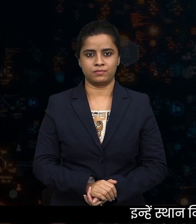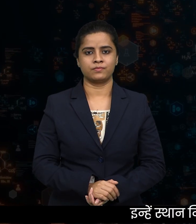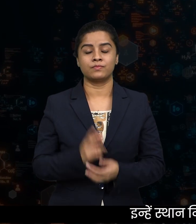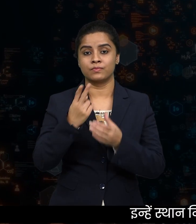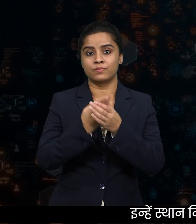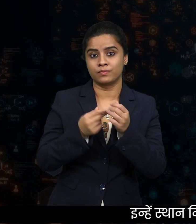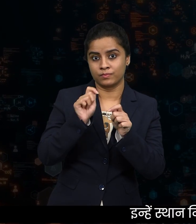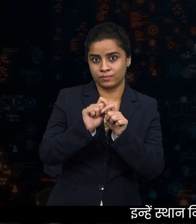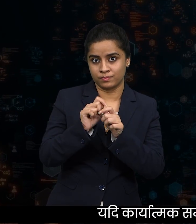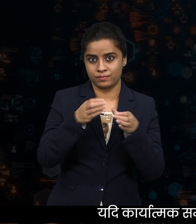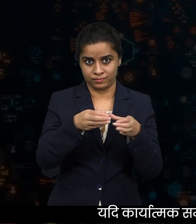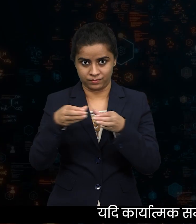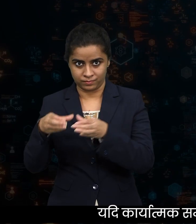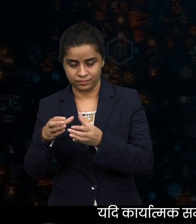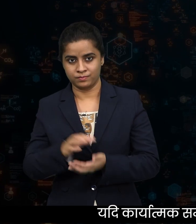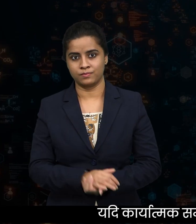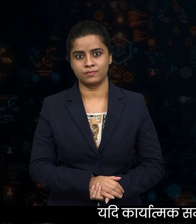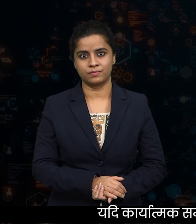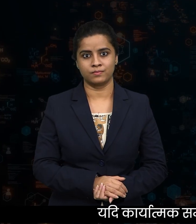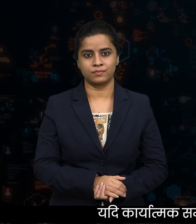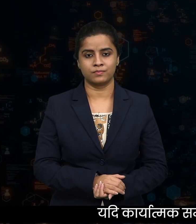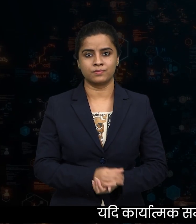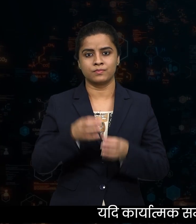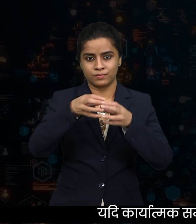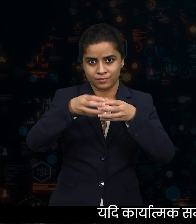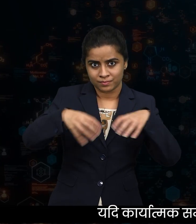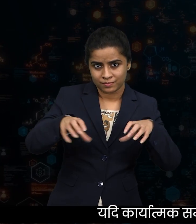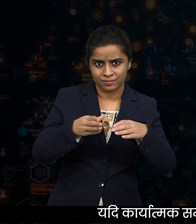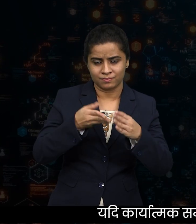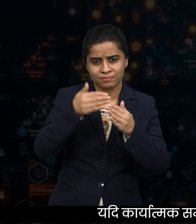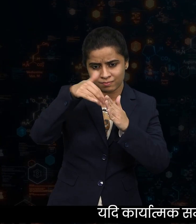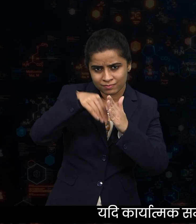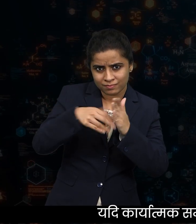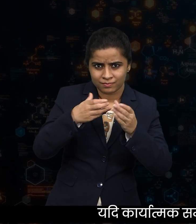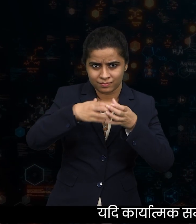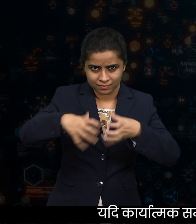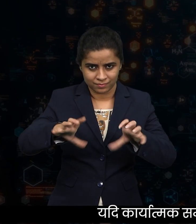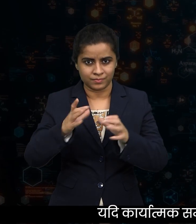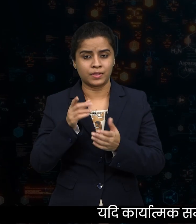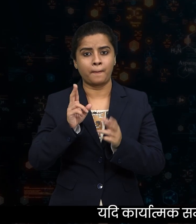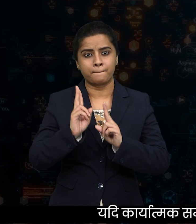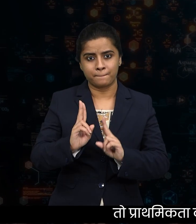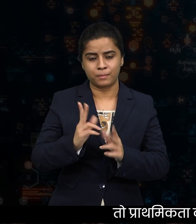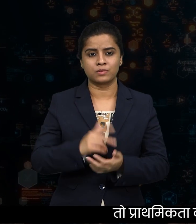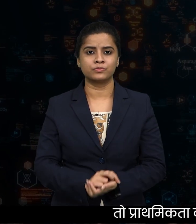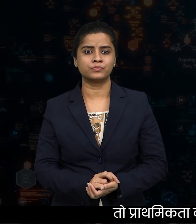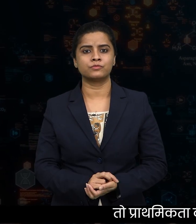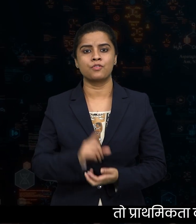कहा जाता है। यदि कार्यात्मक समूह और प्रतिस्थापना दोनों मौजूद हैं, तो